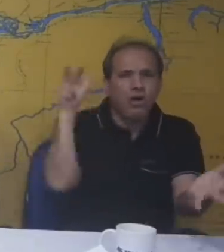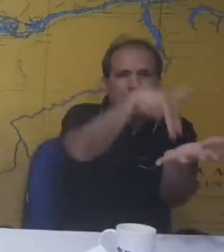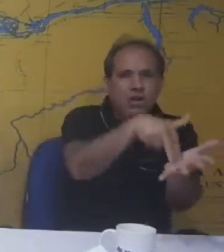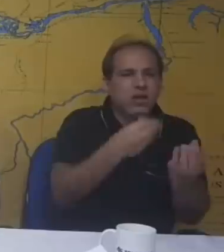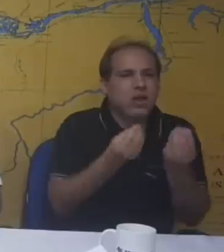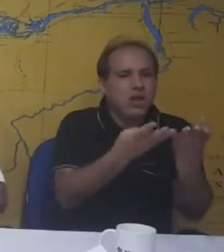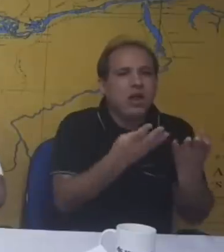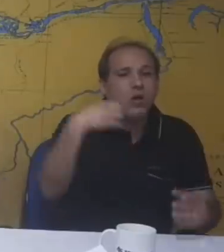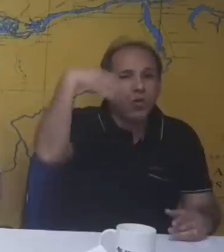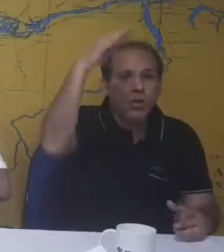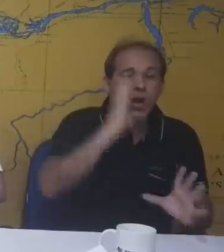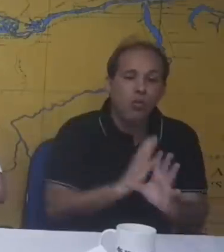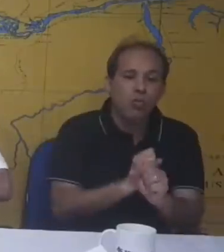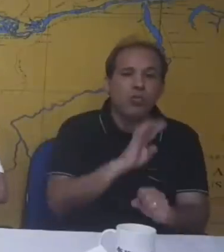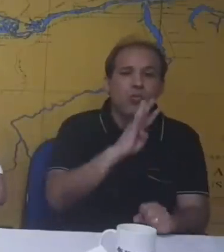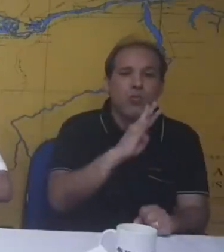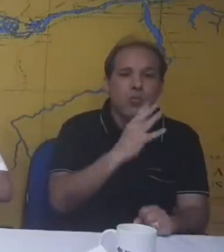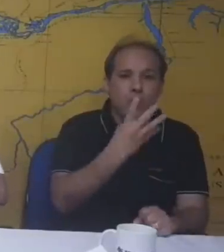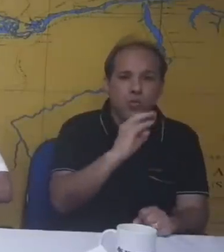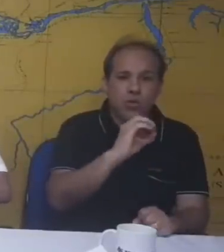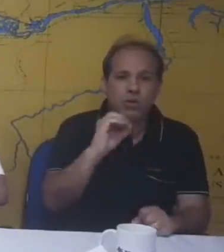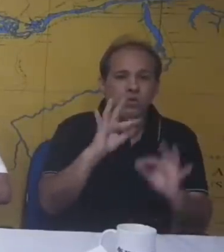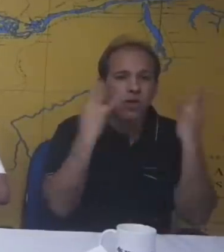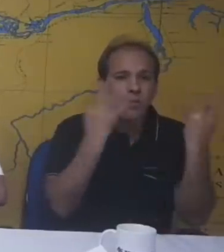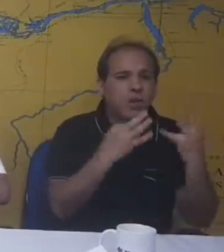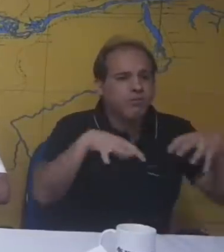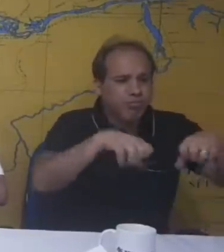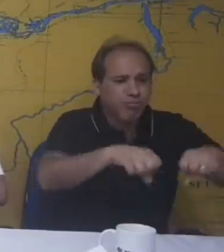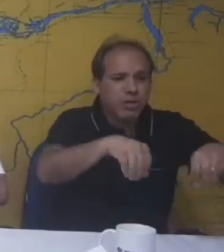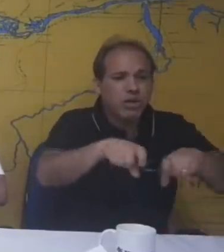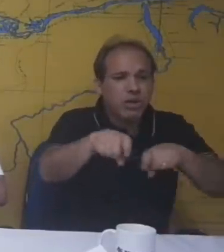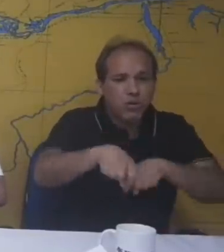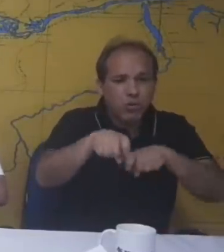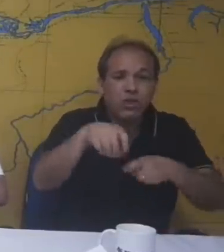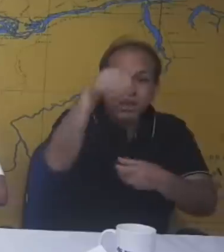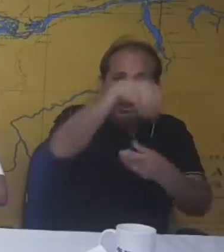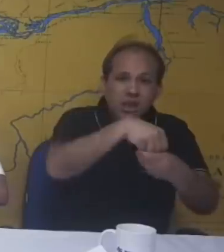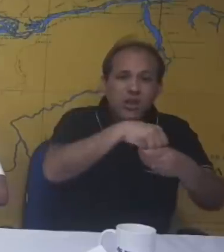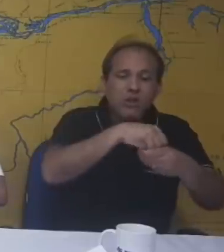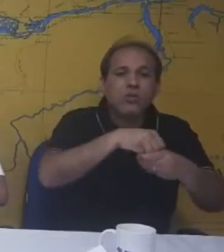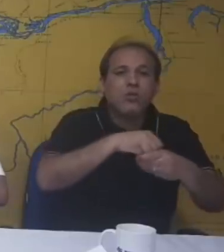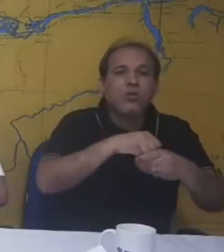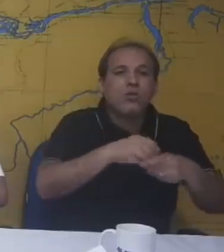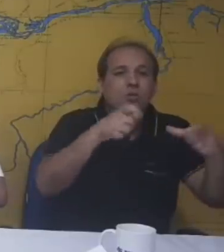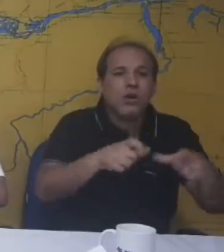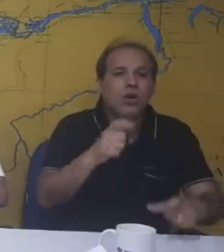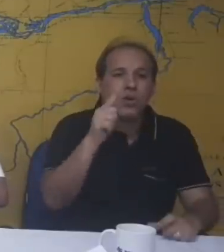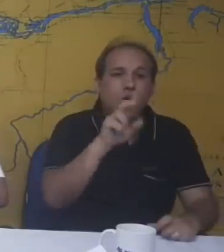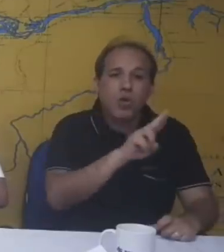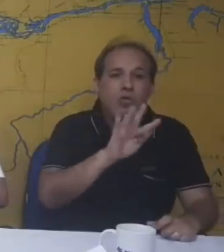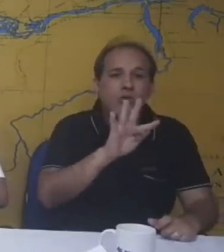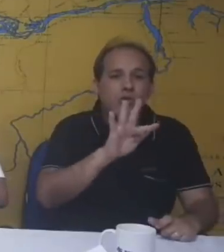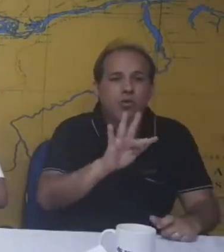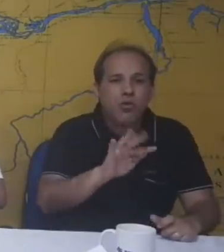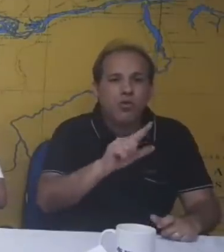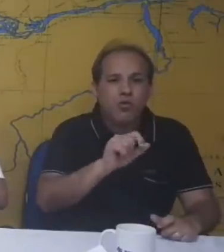400 famílias, presidente, que são assentados rurais no Nordeste de Goiás, Flor de Goiás. Fui lá com o